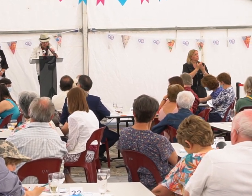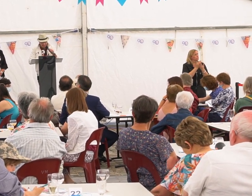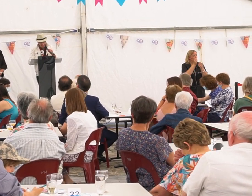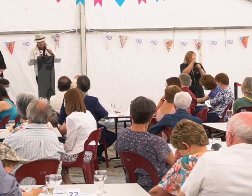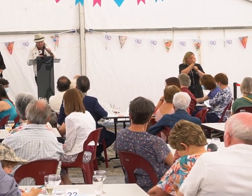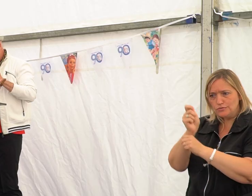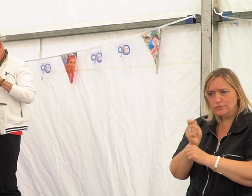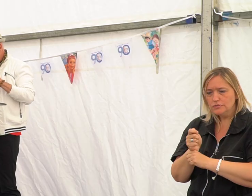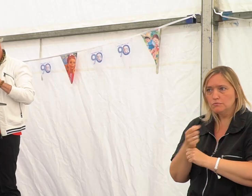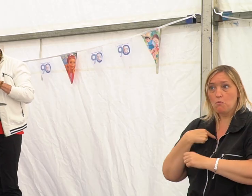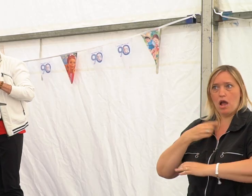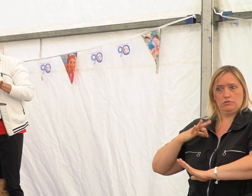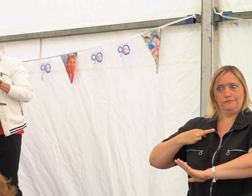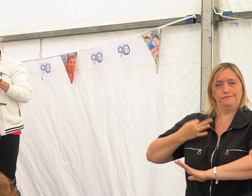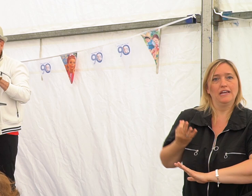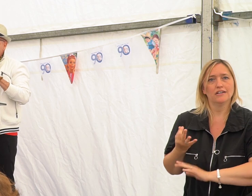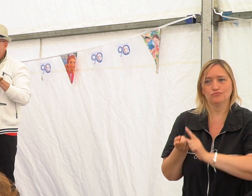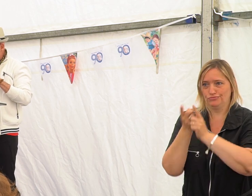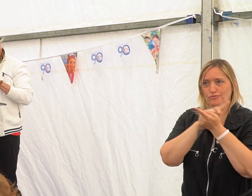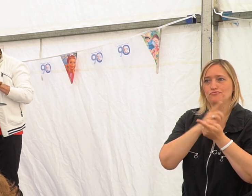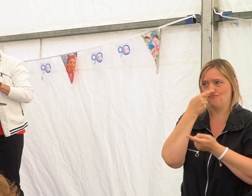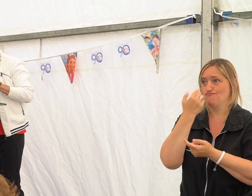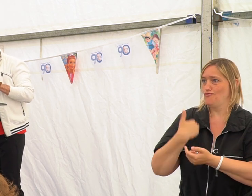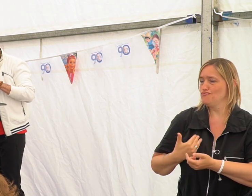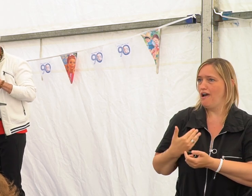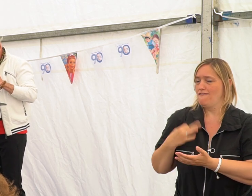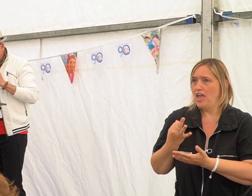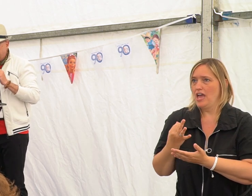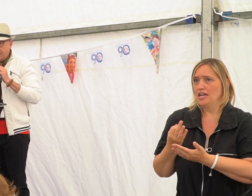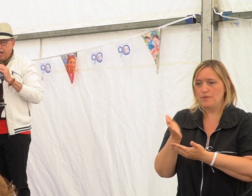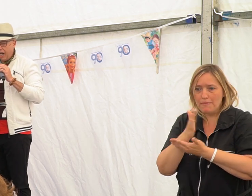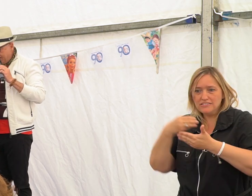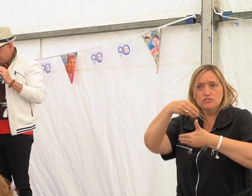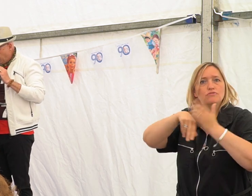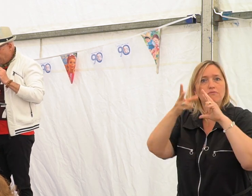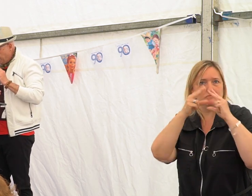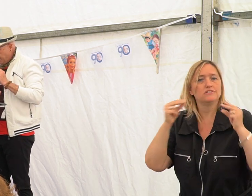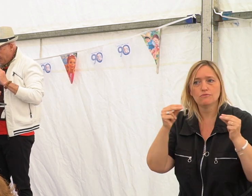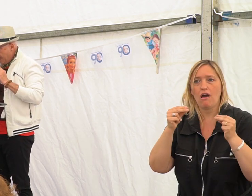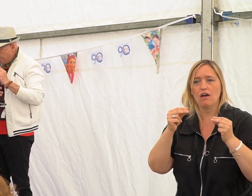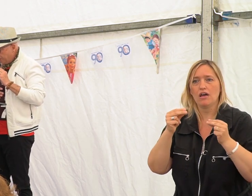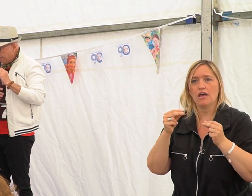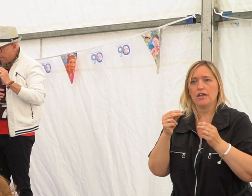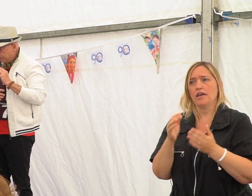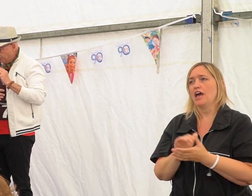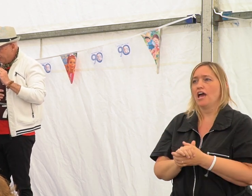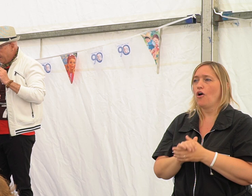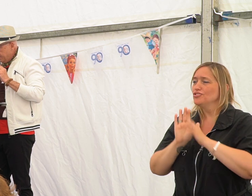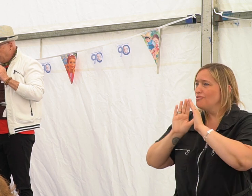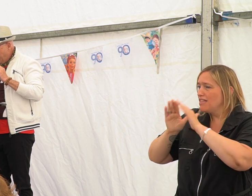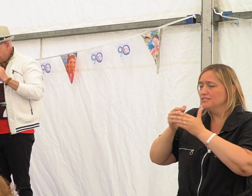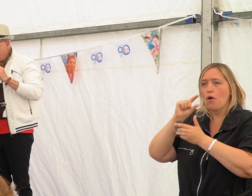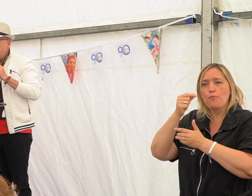rend fier d'être moucronois et de faire partie de l'histoire en laissant un peu de ma